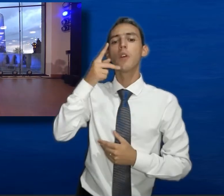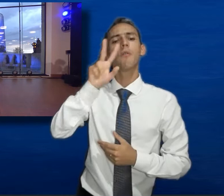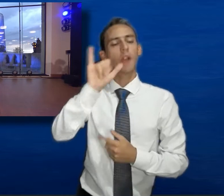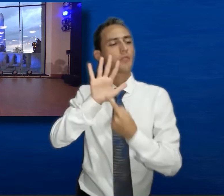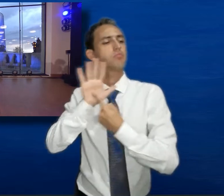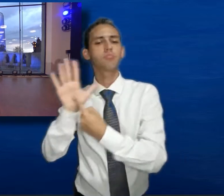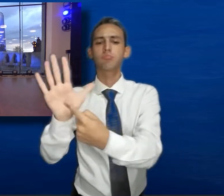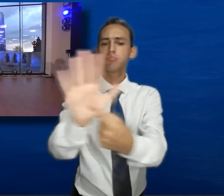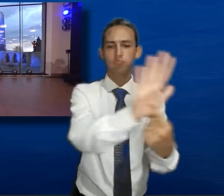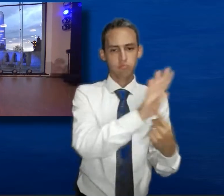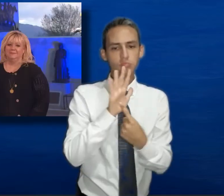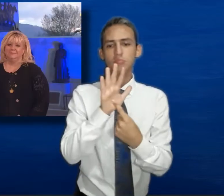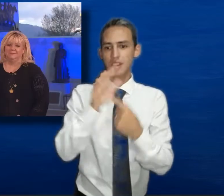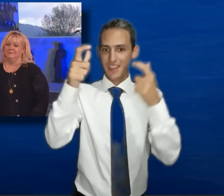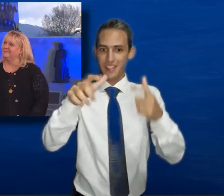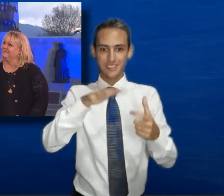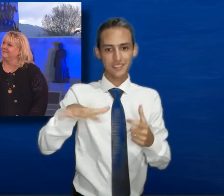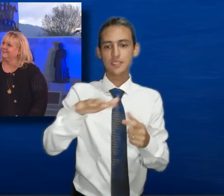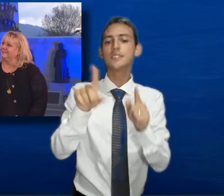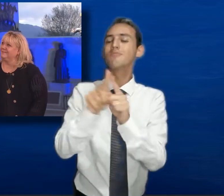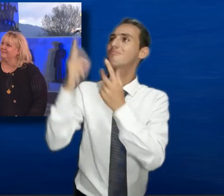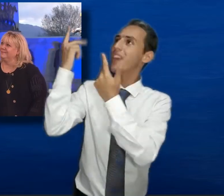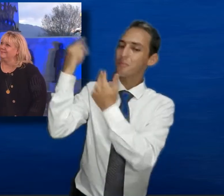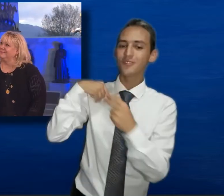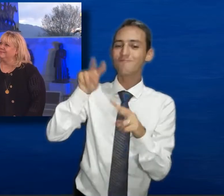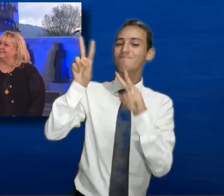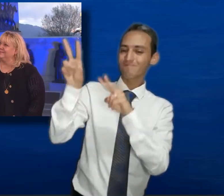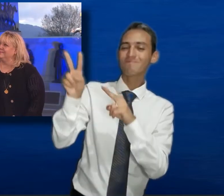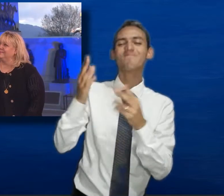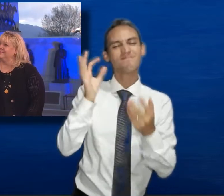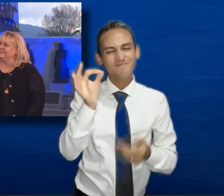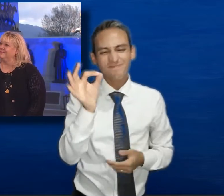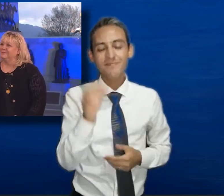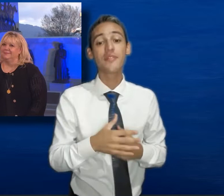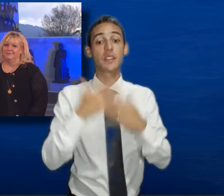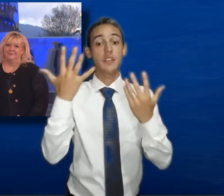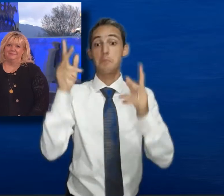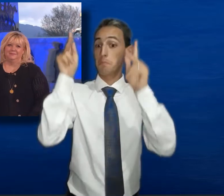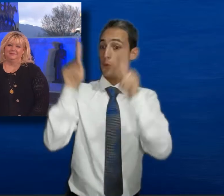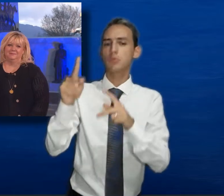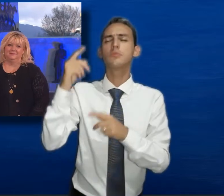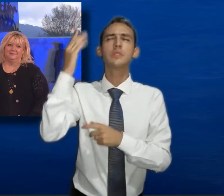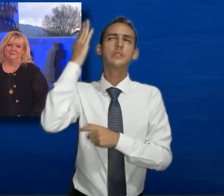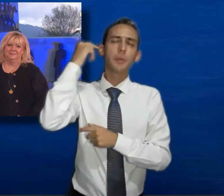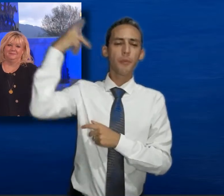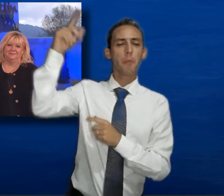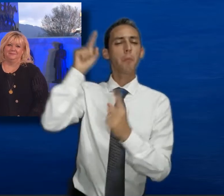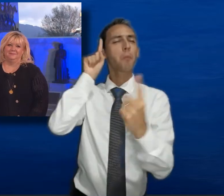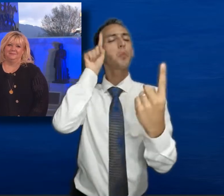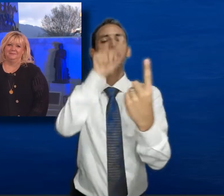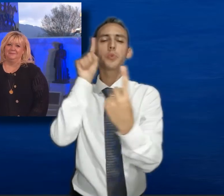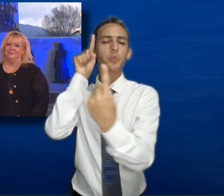Senhor ergueria um estandarte para as nações. Aqueles santos fiéis conheceriam novamente a paz e o